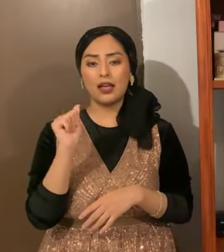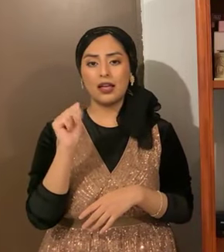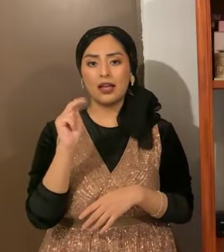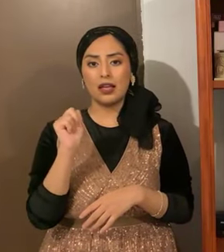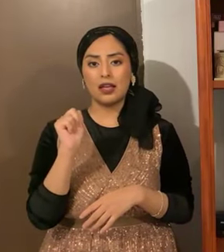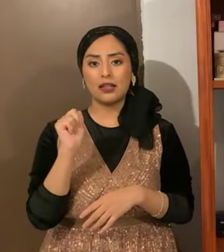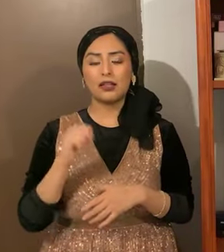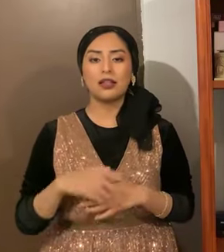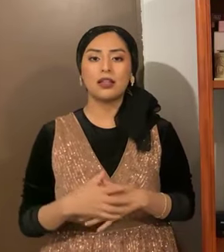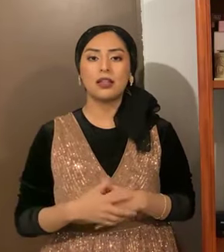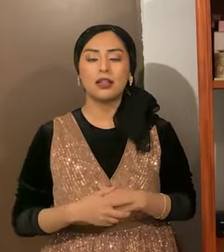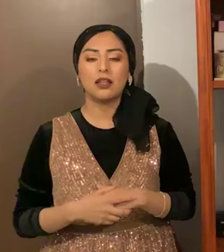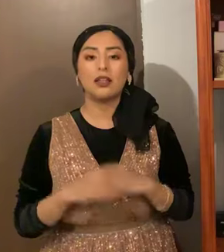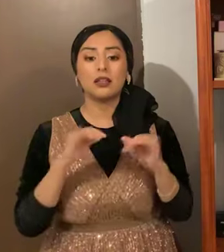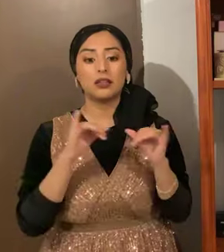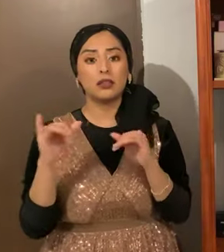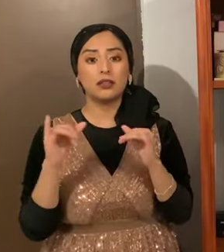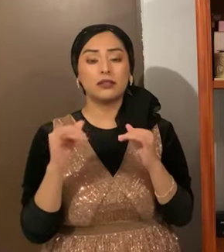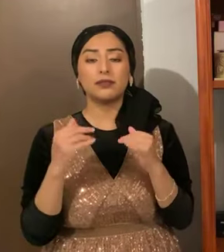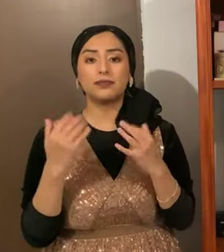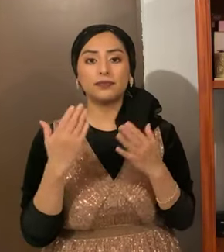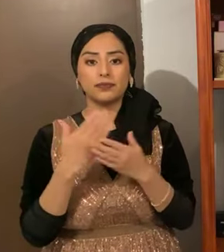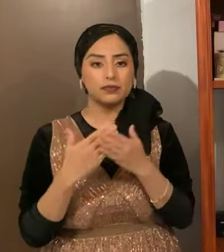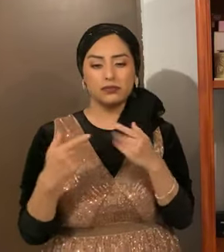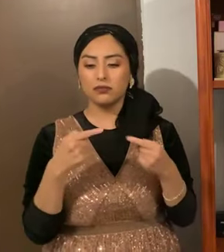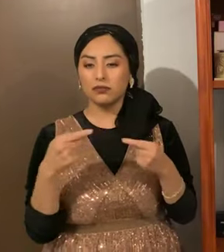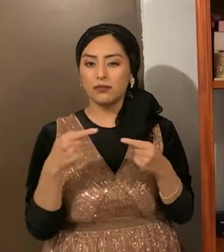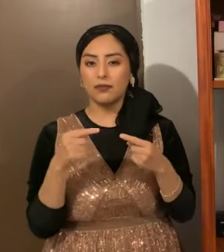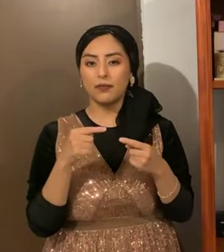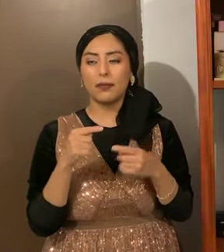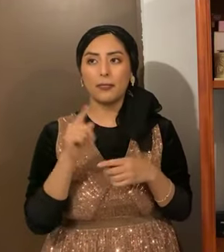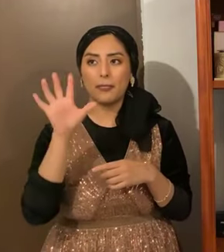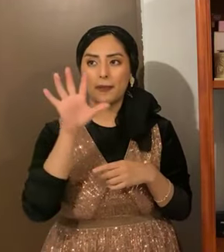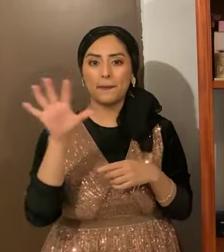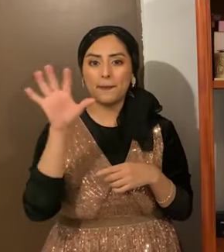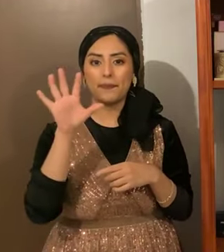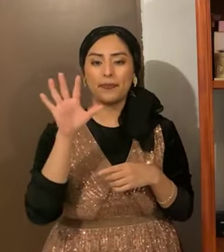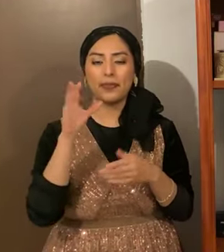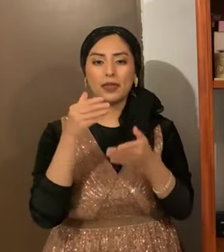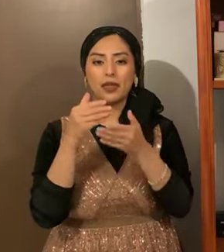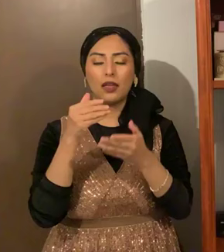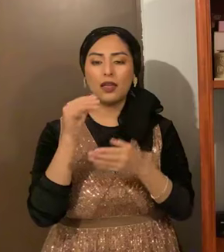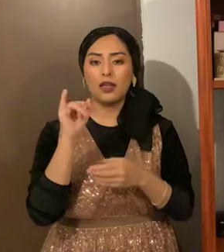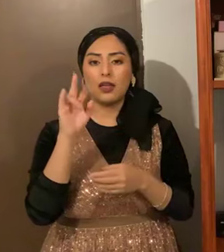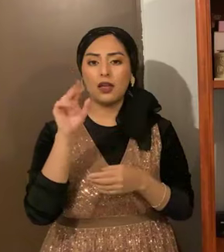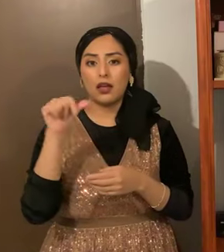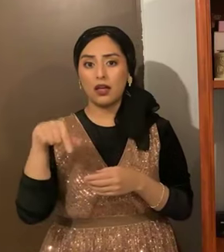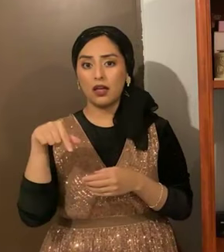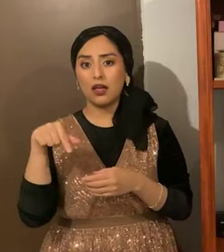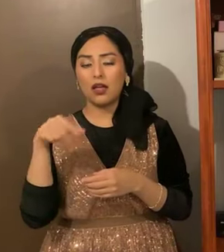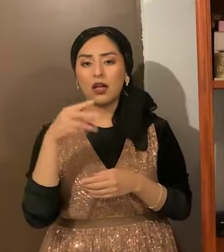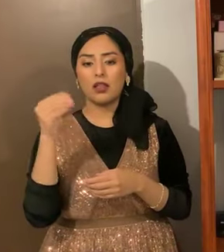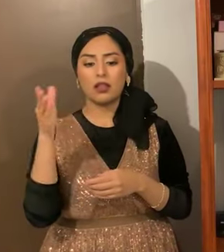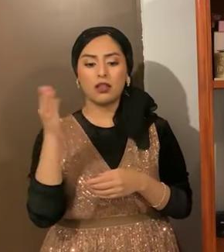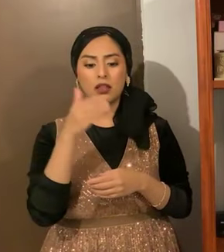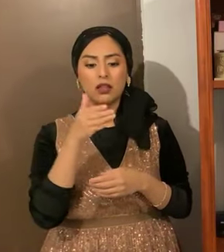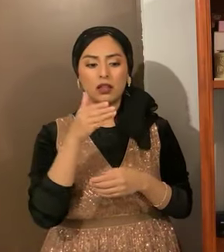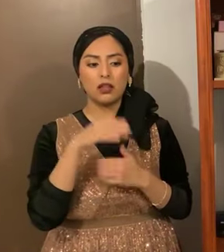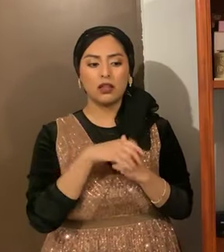Pakistán. También hubo ya ciertos altercados entre Irak y Kuwait.